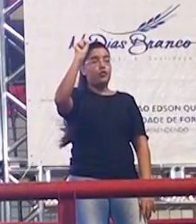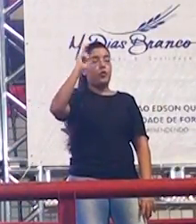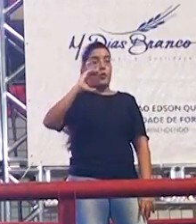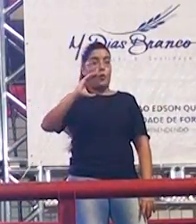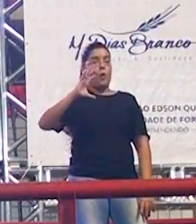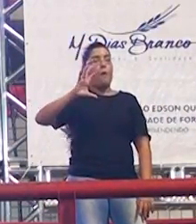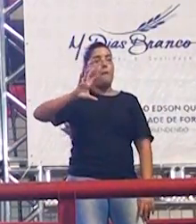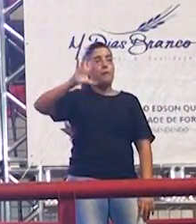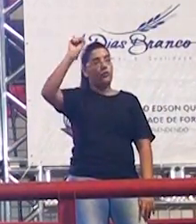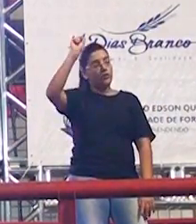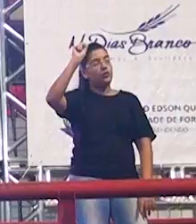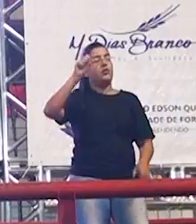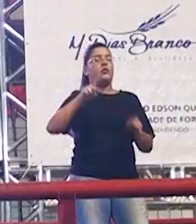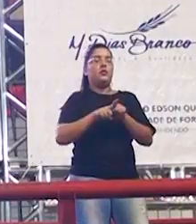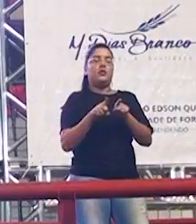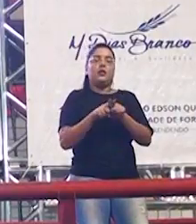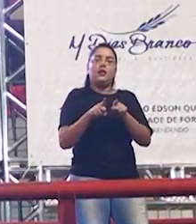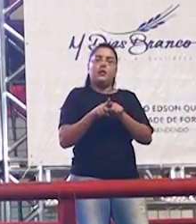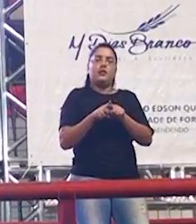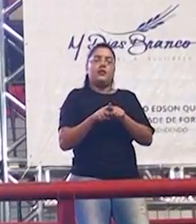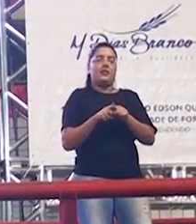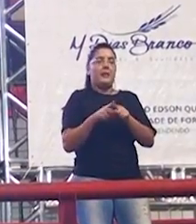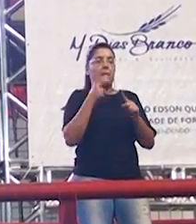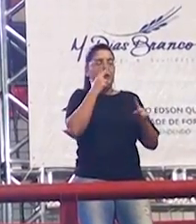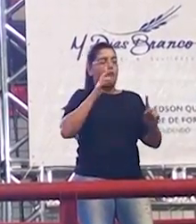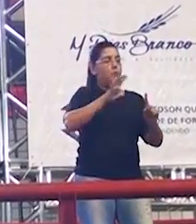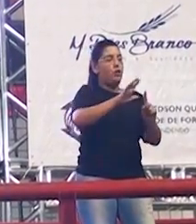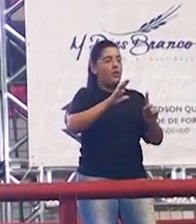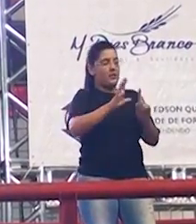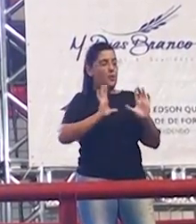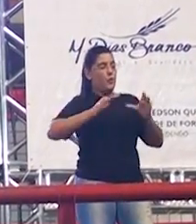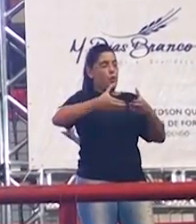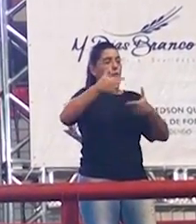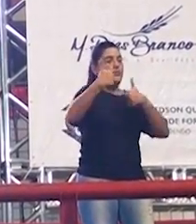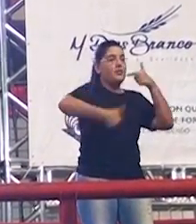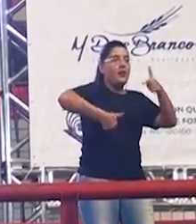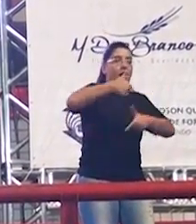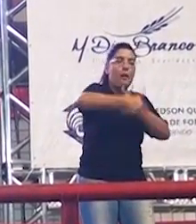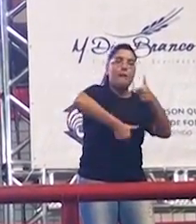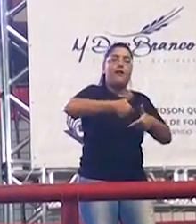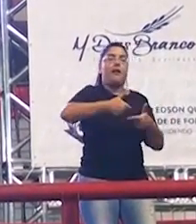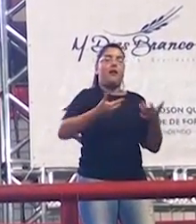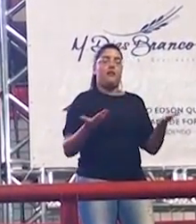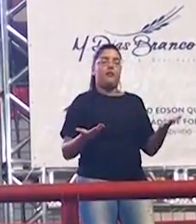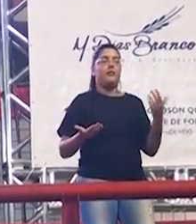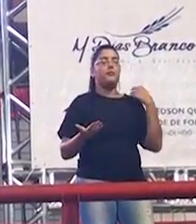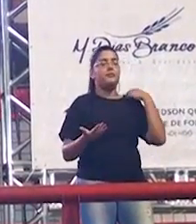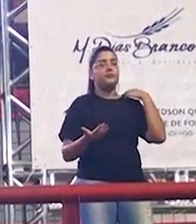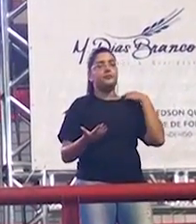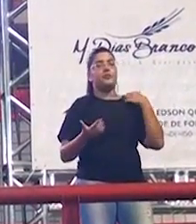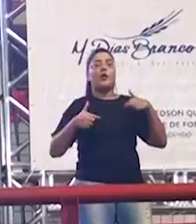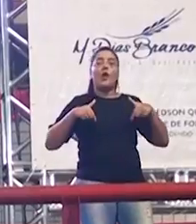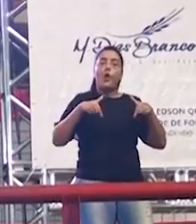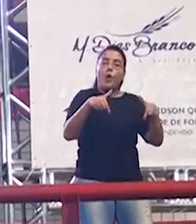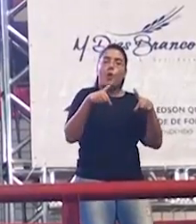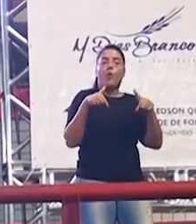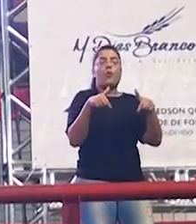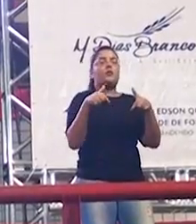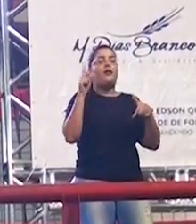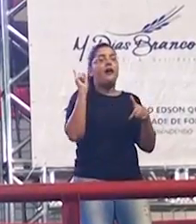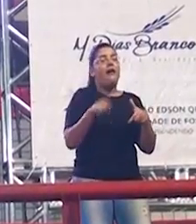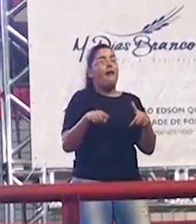A exploração de classes trabalhadoras. A exploração de classes. A luta de classes,